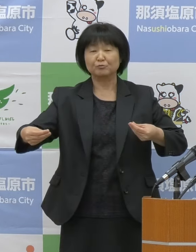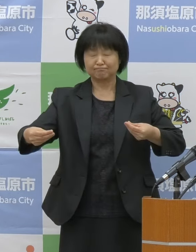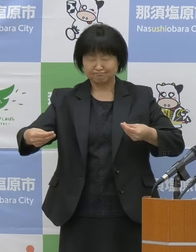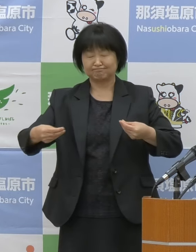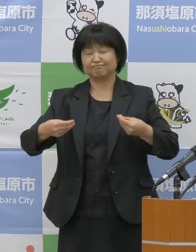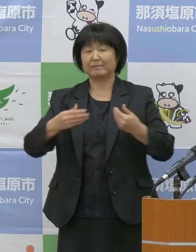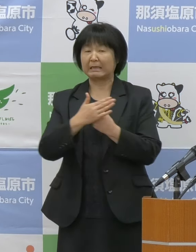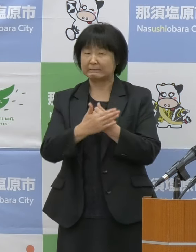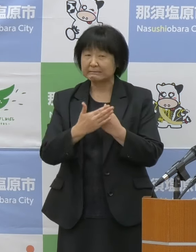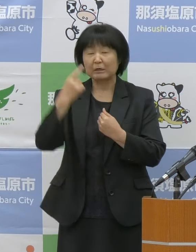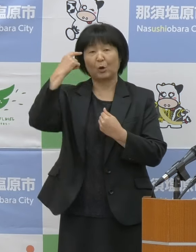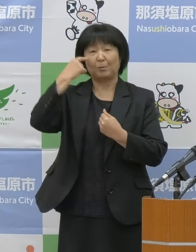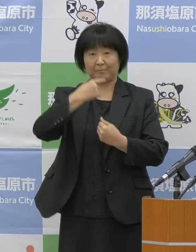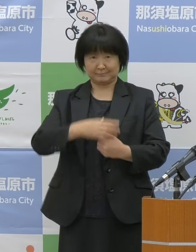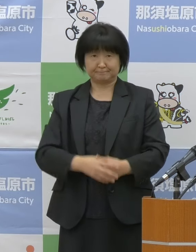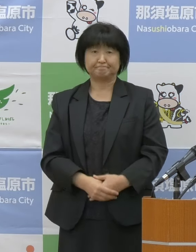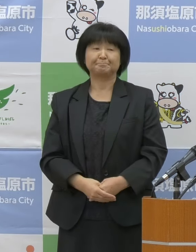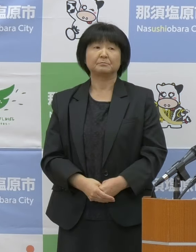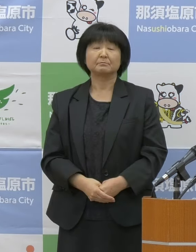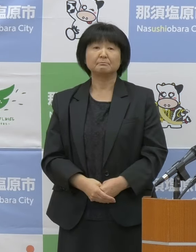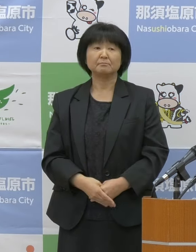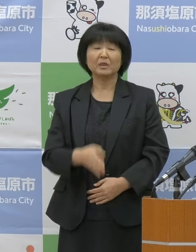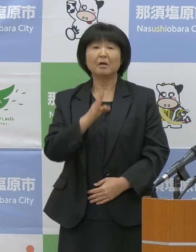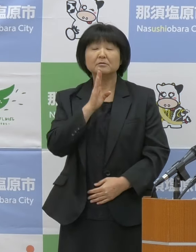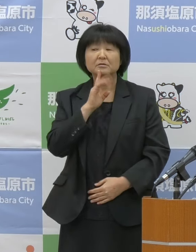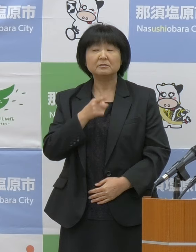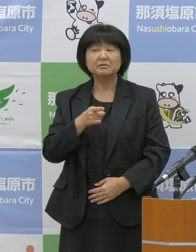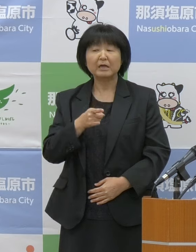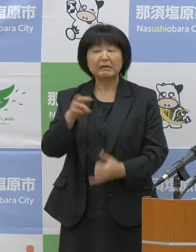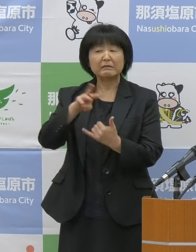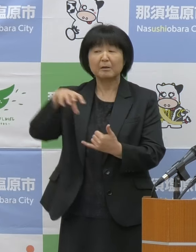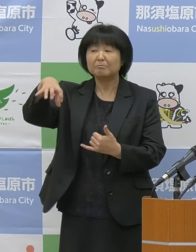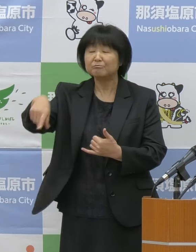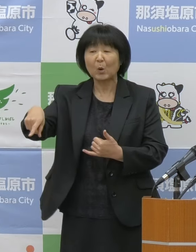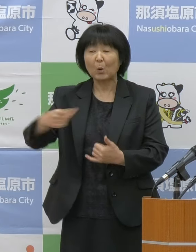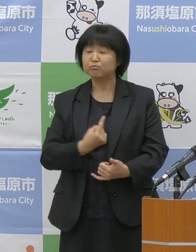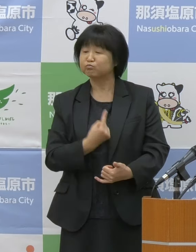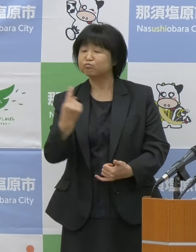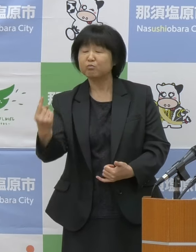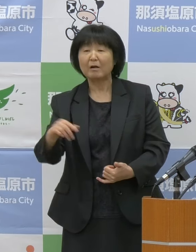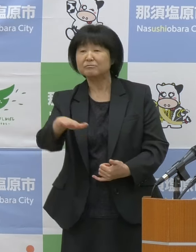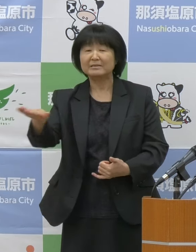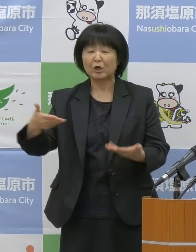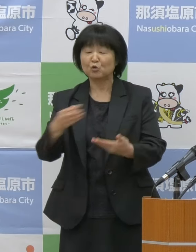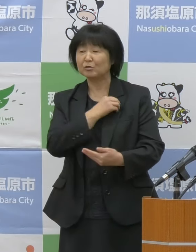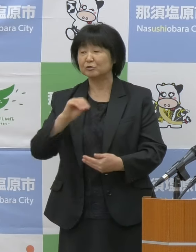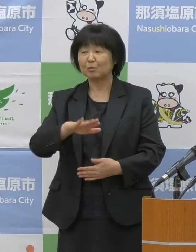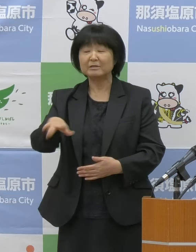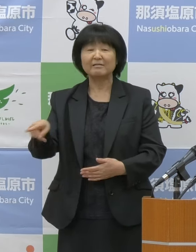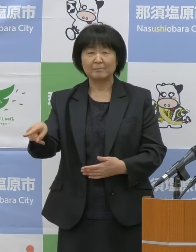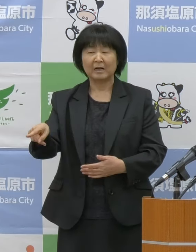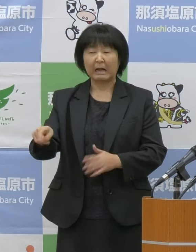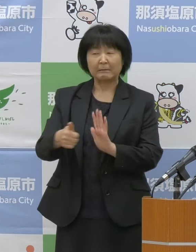肝心かと思います。実際に被災地を訪れた職員の皆さんにも、もちろん被災地